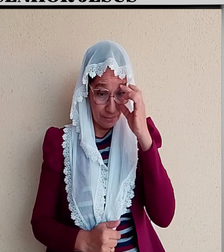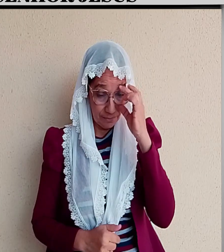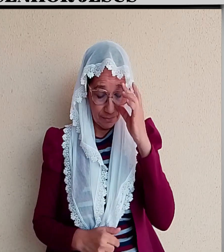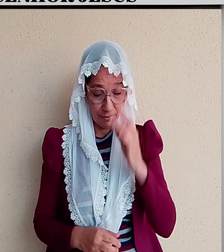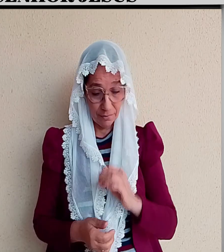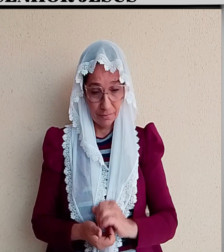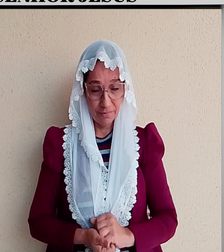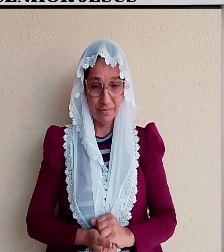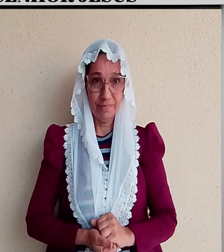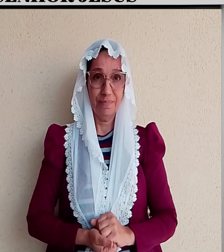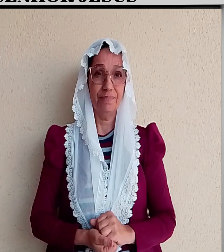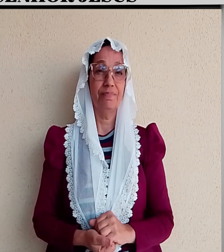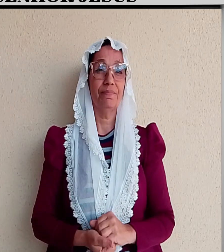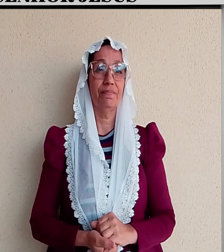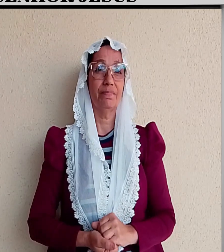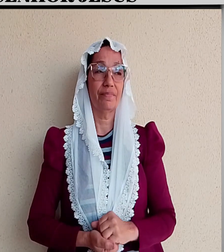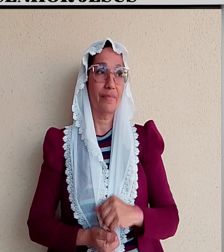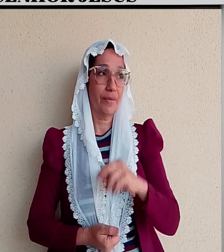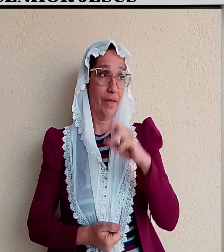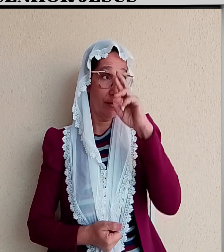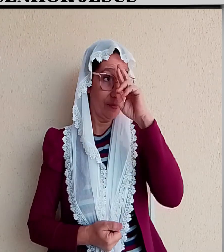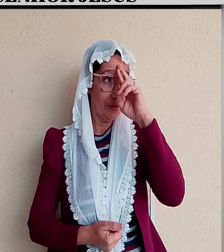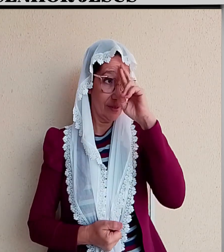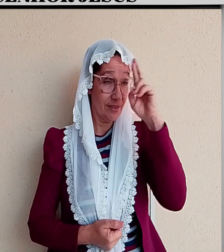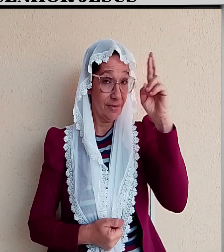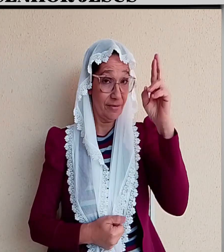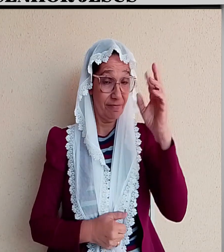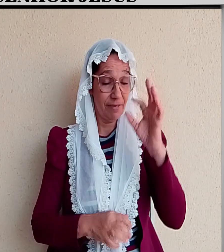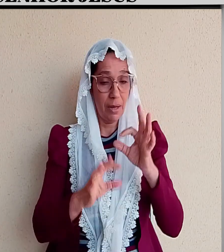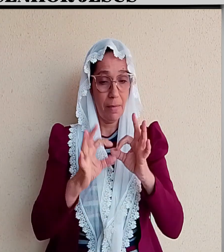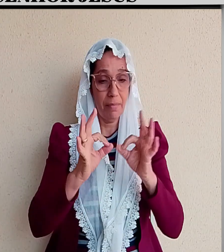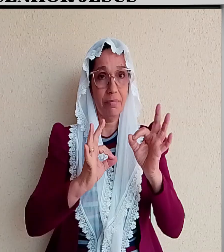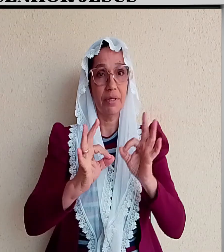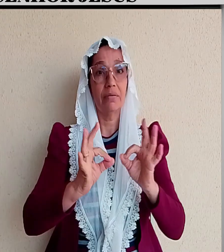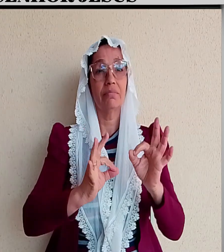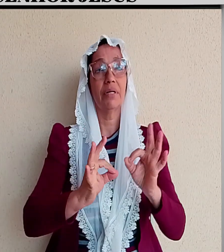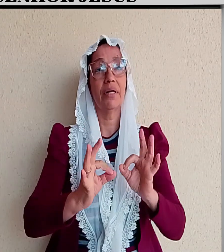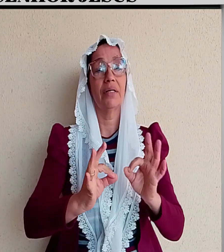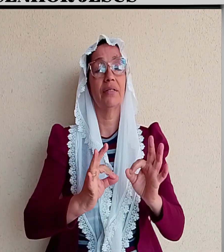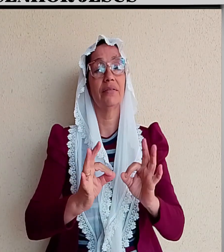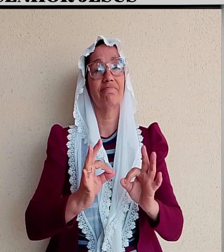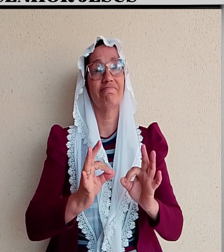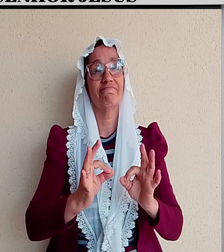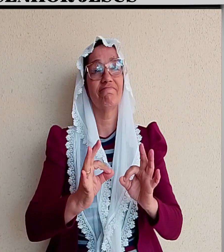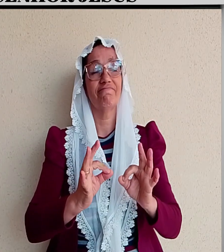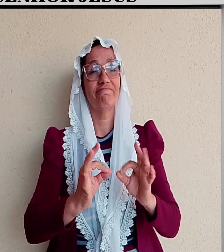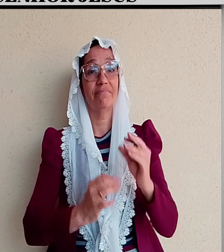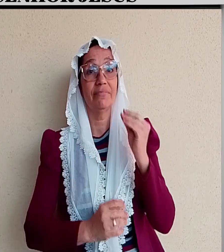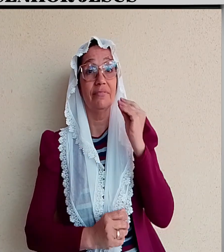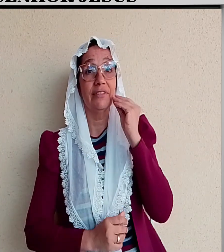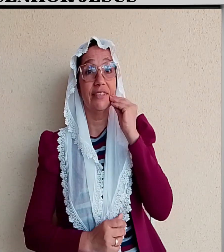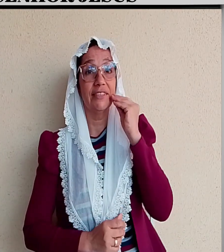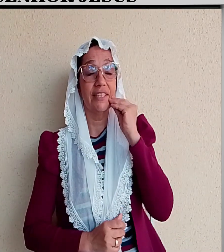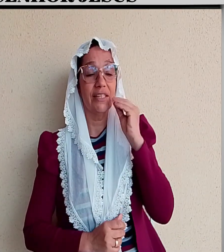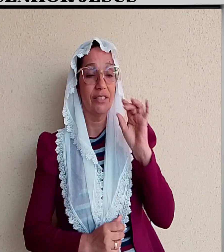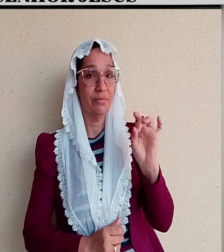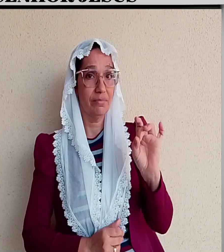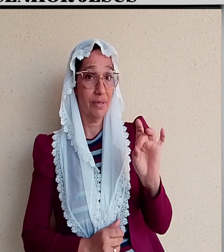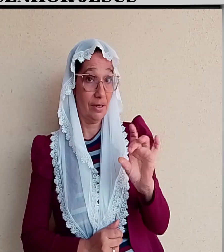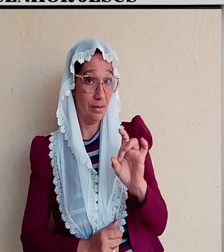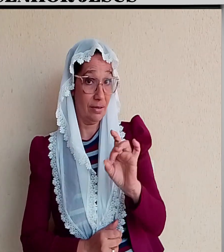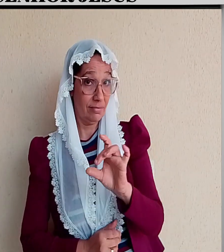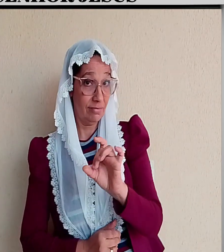coloque para fora o que está no coração e na alma. Irmãos, e o Senhor vem dizer mais uma vez: algum dentre vós irá de me trair.